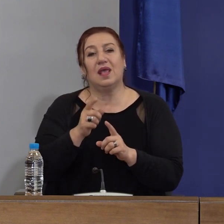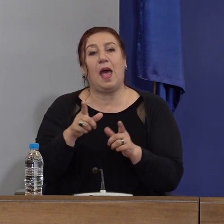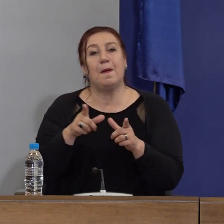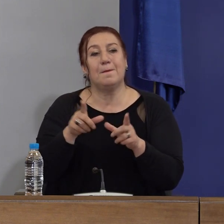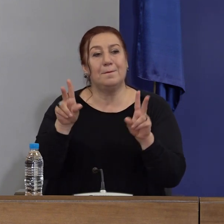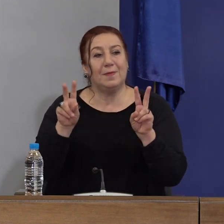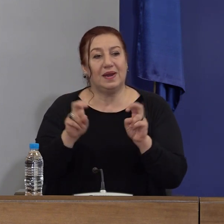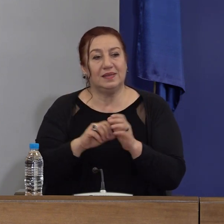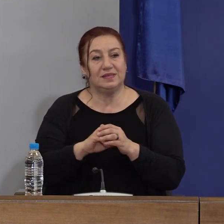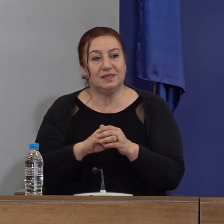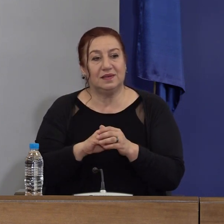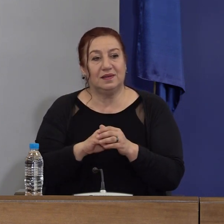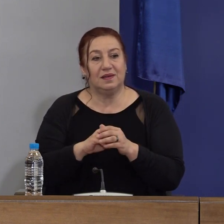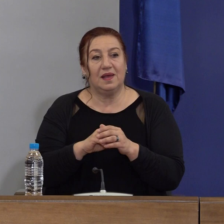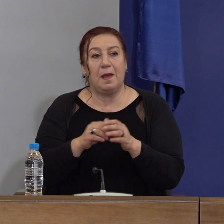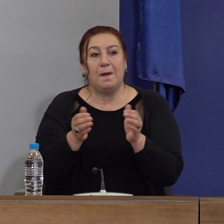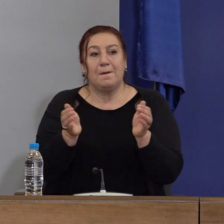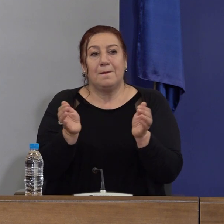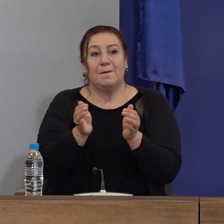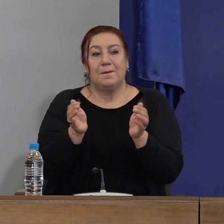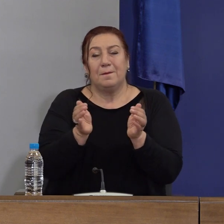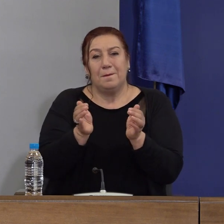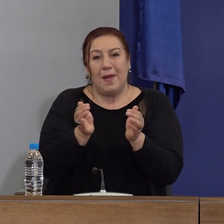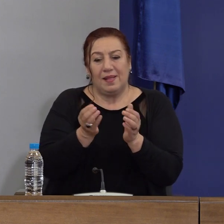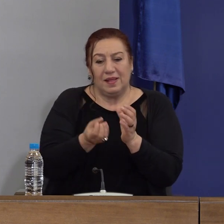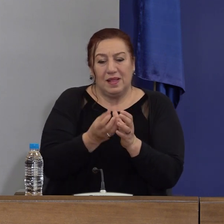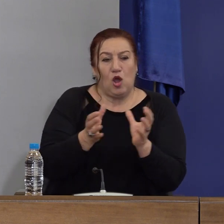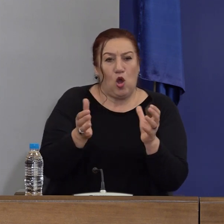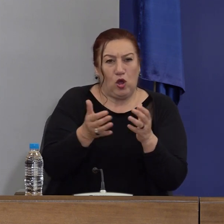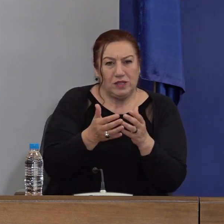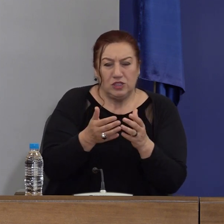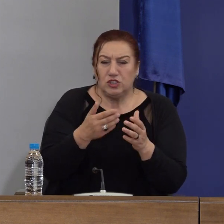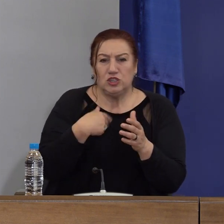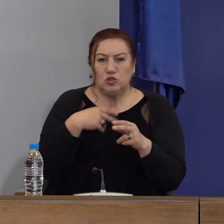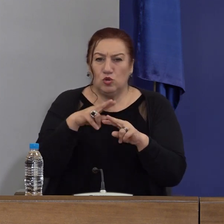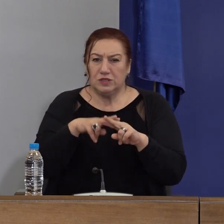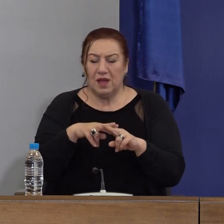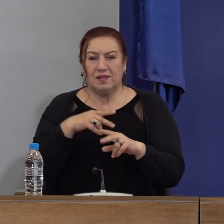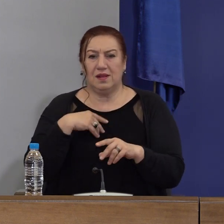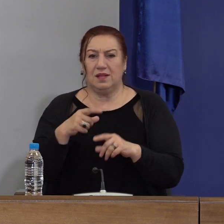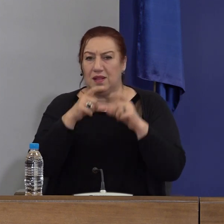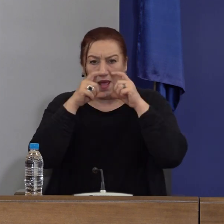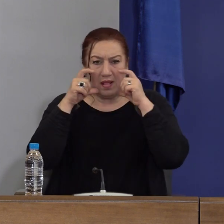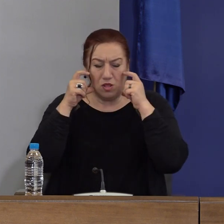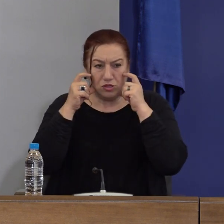бакали, квартални магазинчета, аптеки ще остане ли правилото за маски за влизане по един човек, тъй като повече от 2-3 там става невъзможно да се